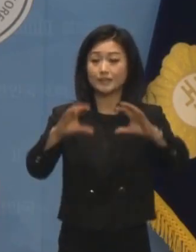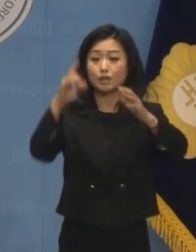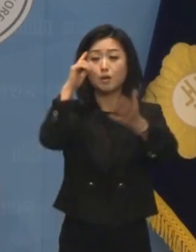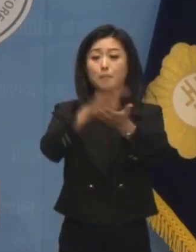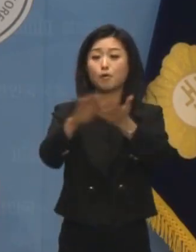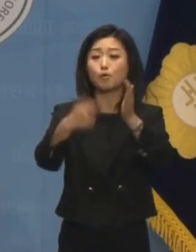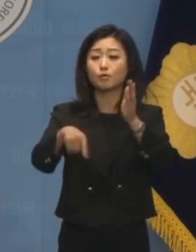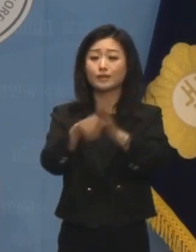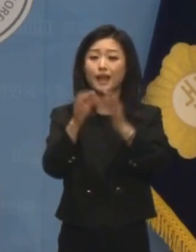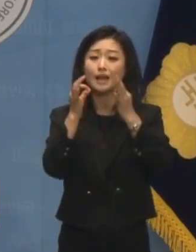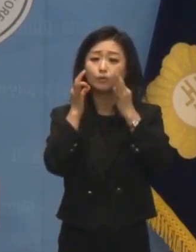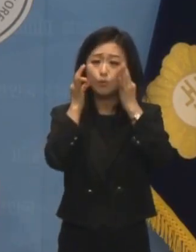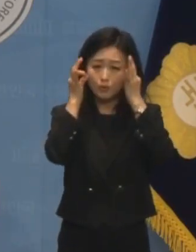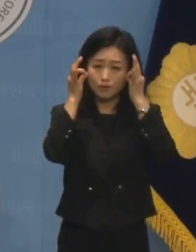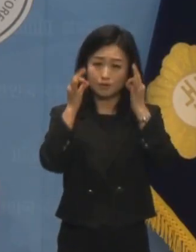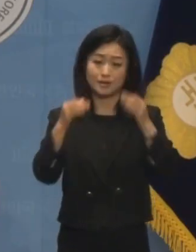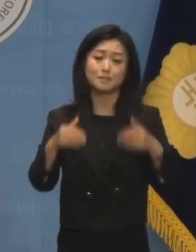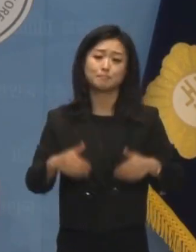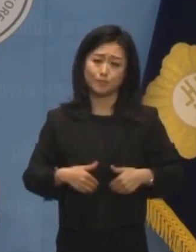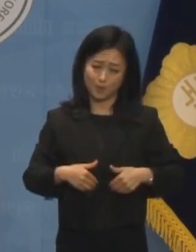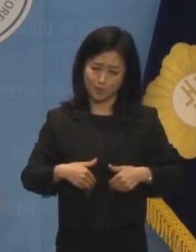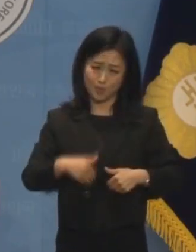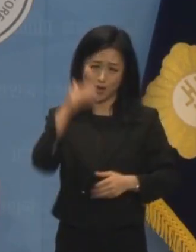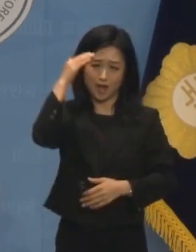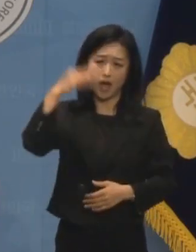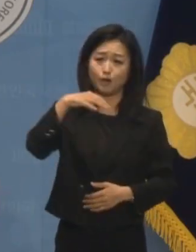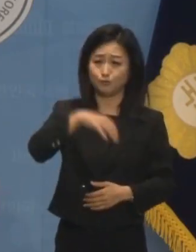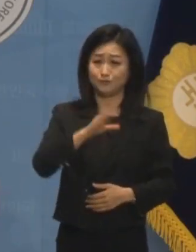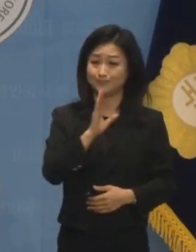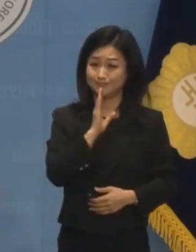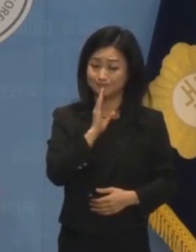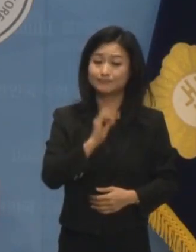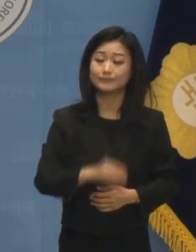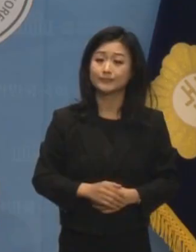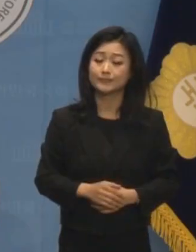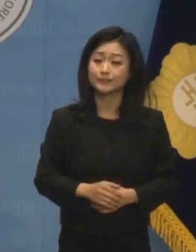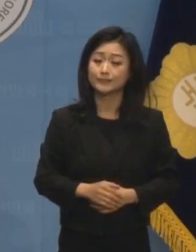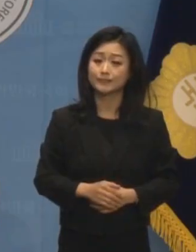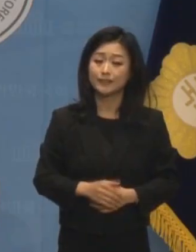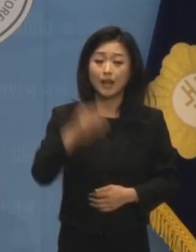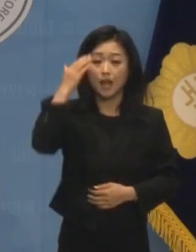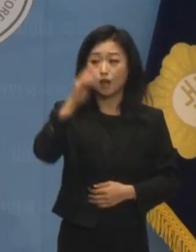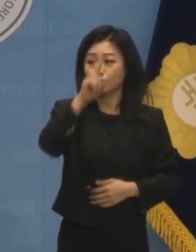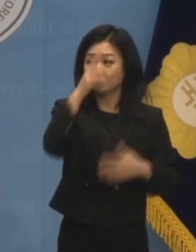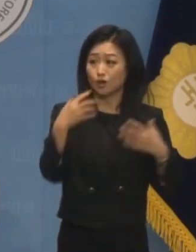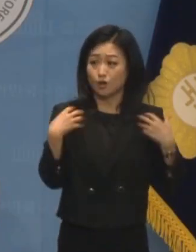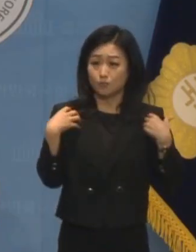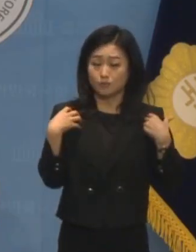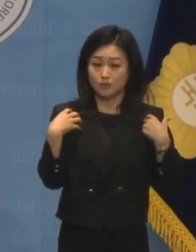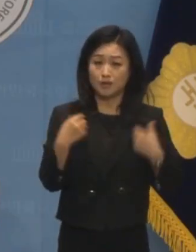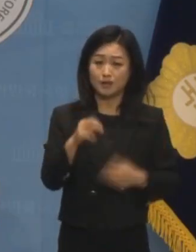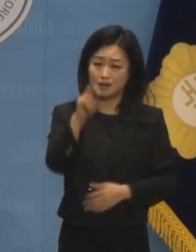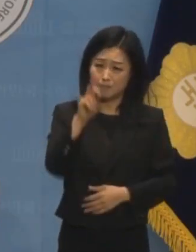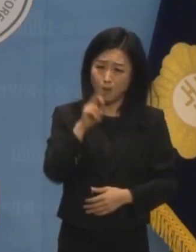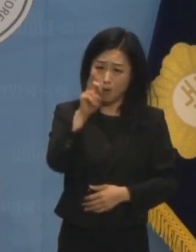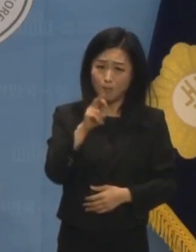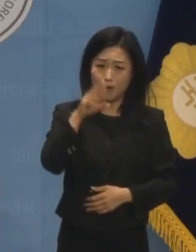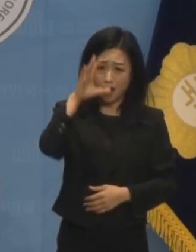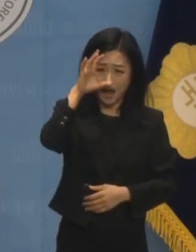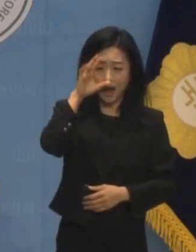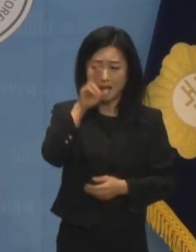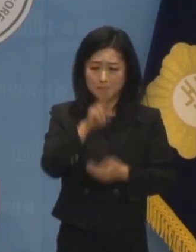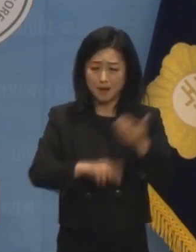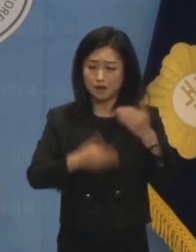위한 노력에 앞장서야 합니다. 한국 정부의 무기 수출은 당장 중단되어야